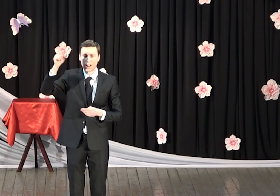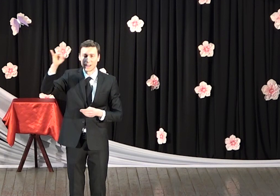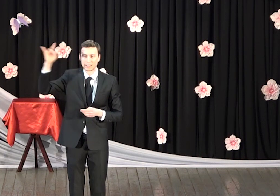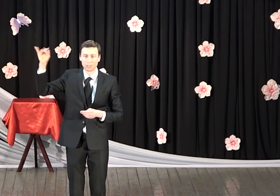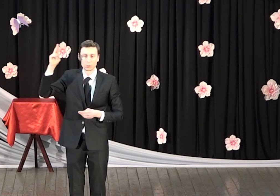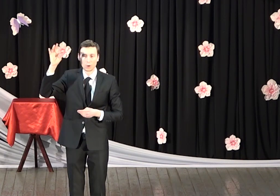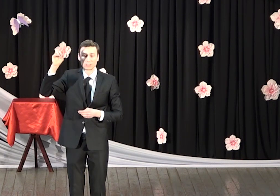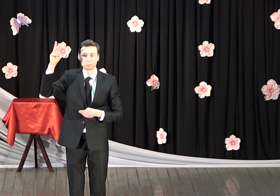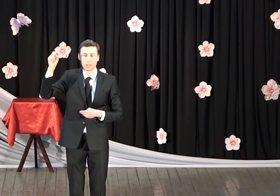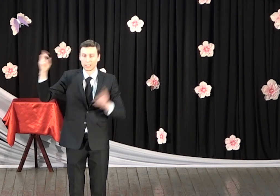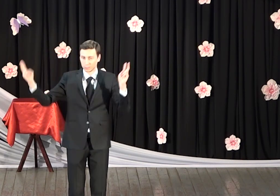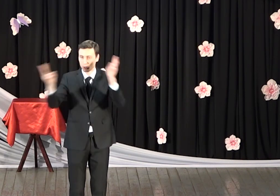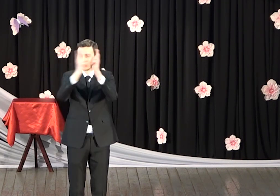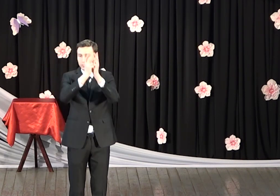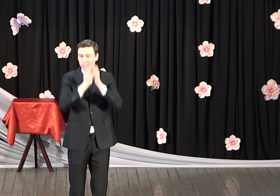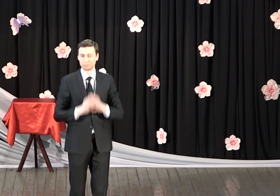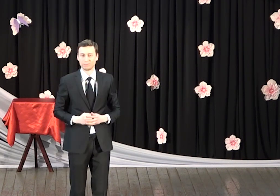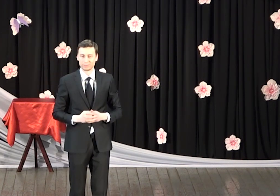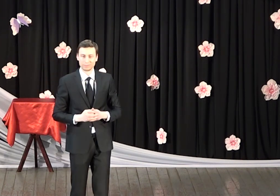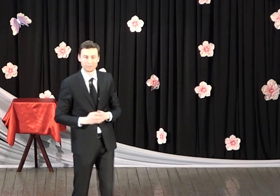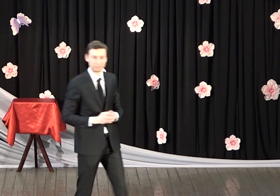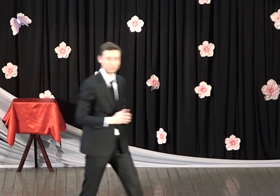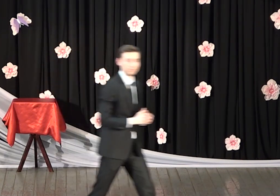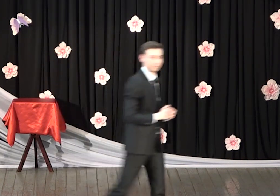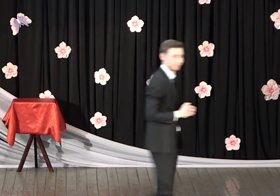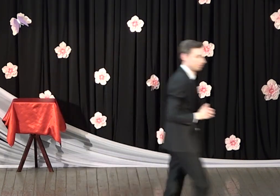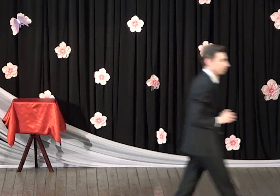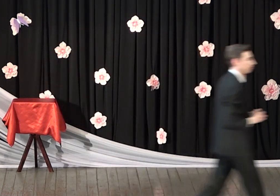иллюзионист-фокусник господин Гарри Козма. Встречайте!